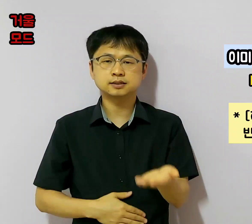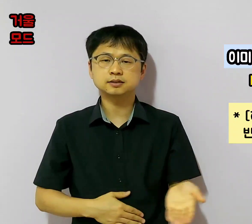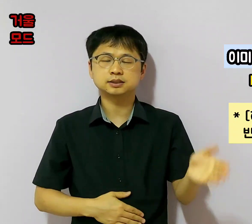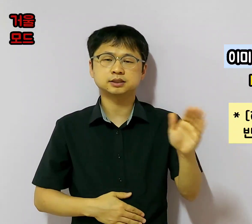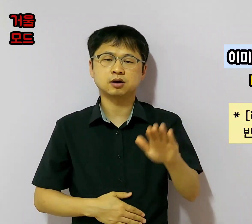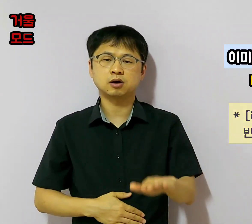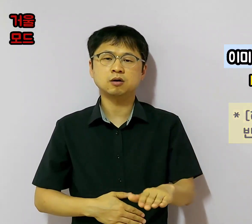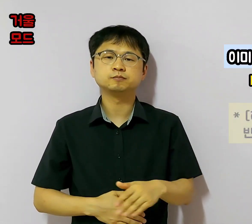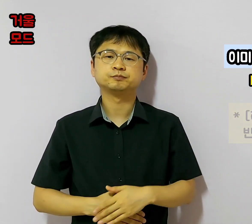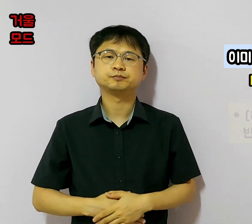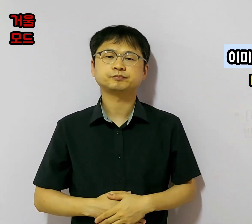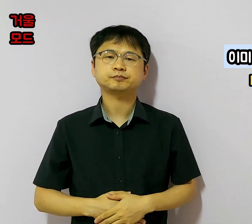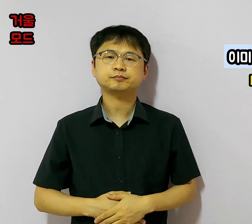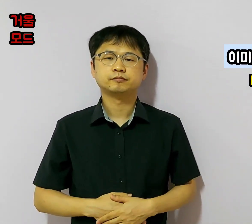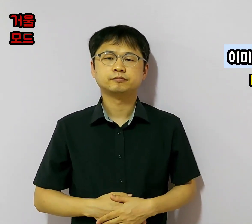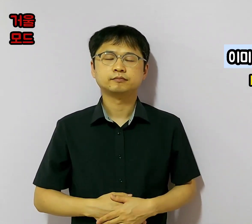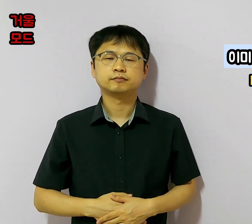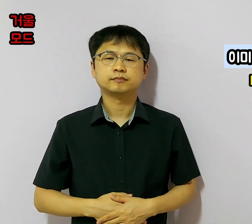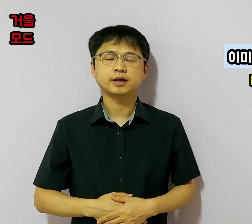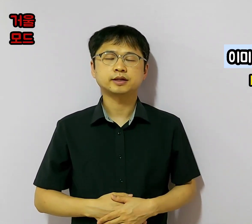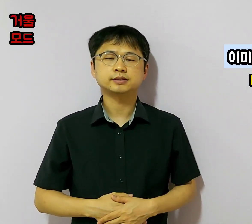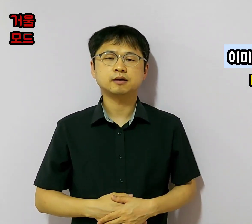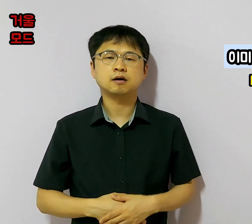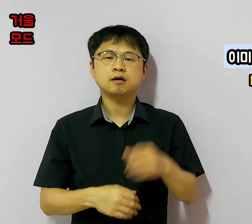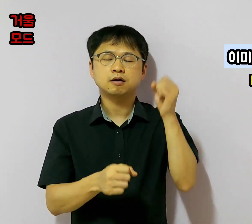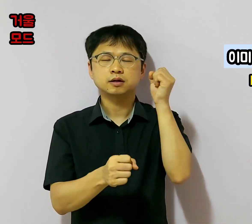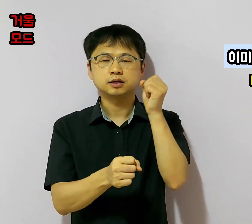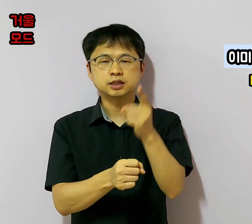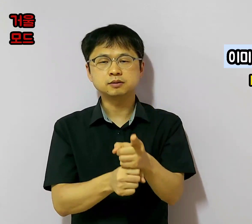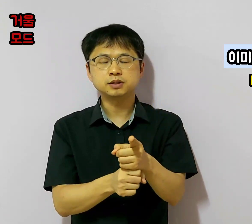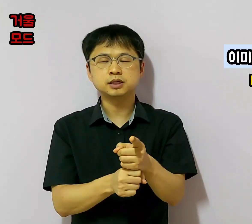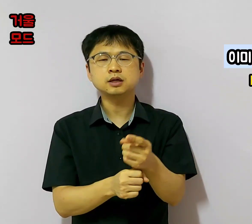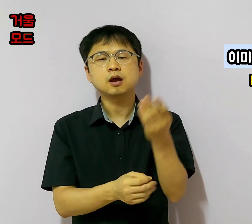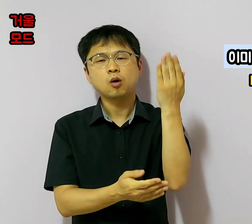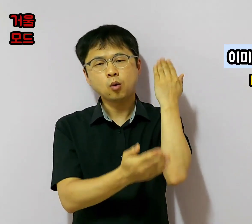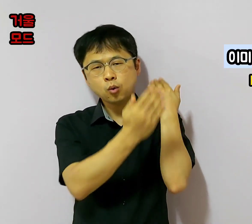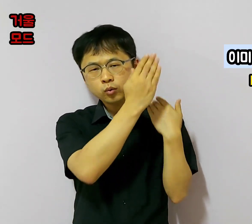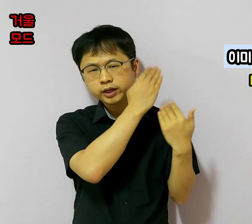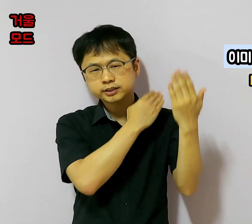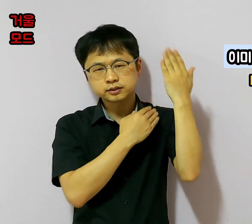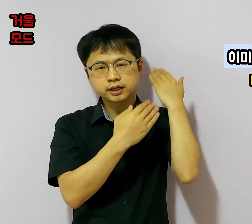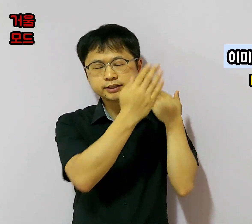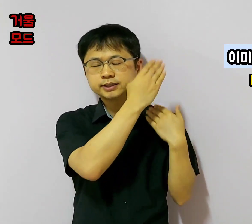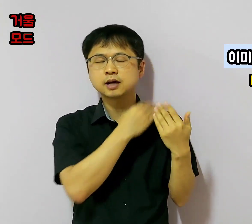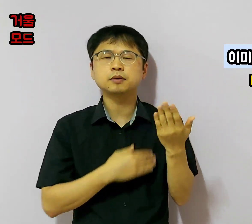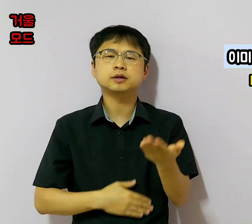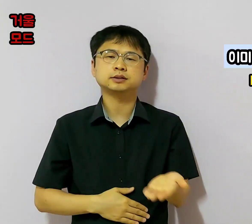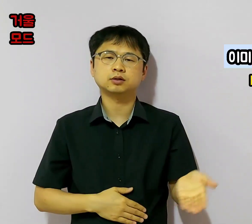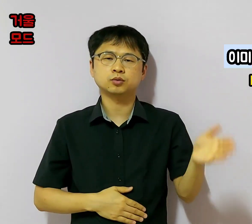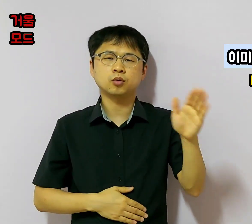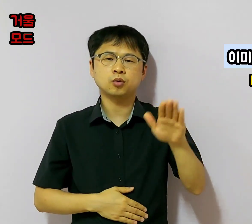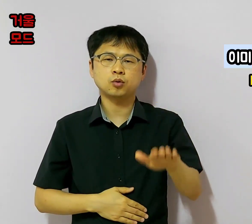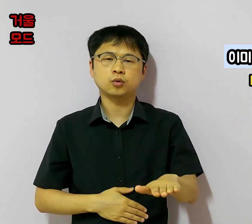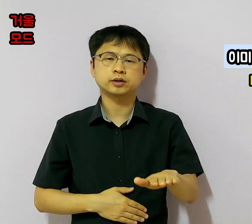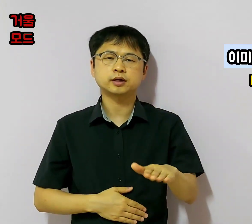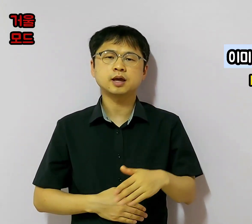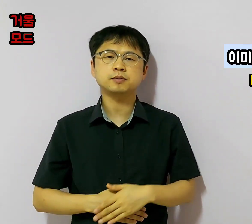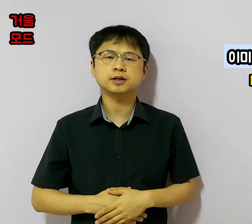이런 뜻이죠. 네, 그래서 이미 오래전에 지나버렸어도 이렇게